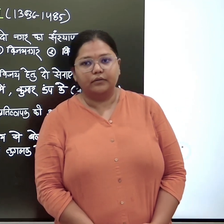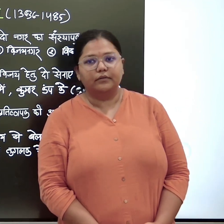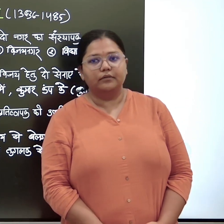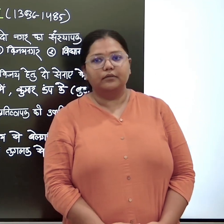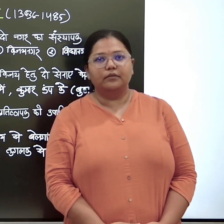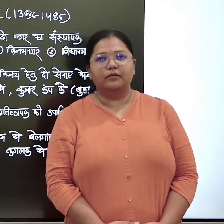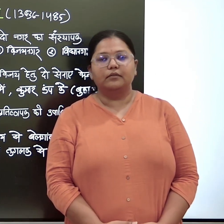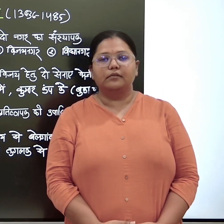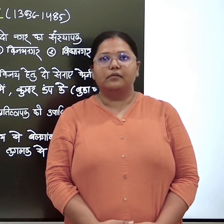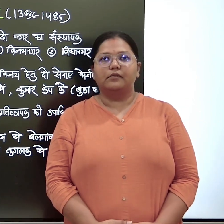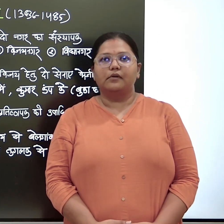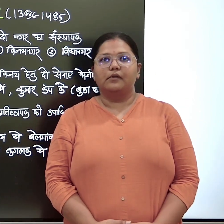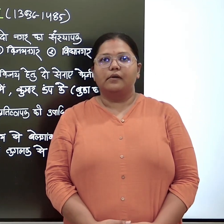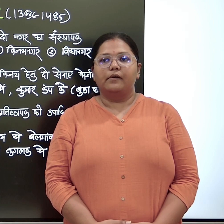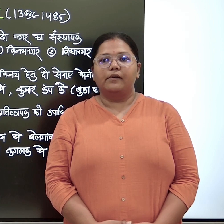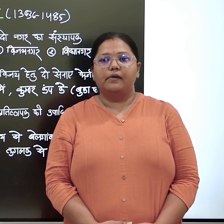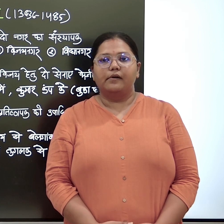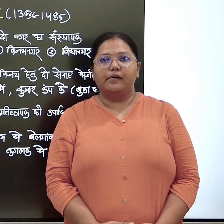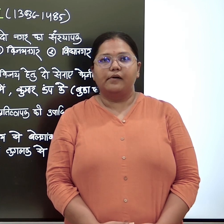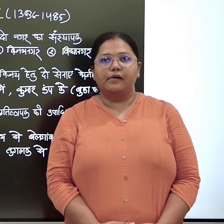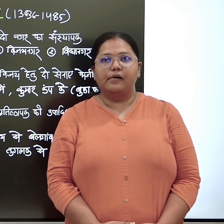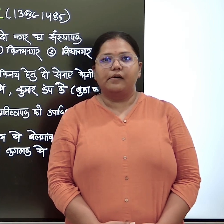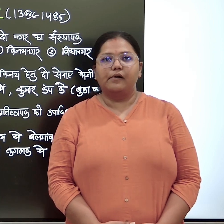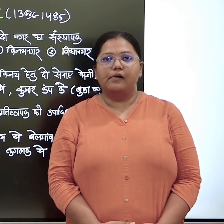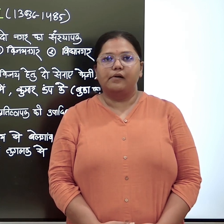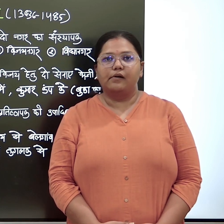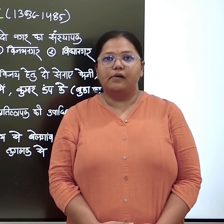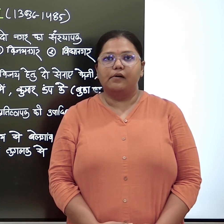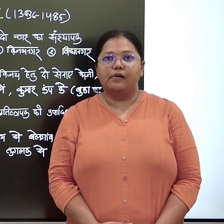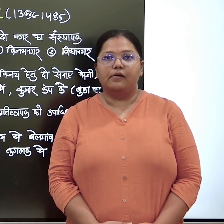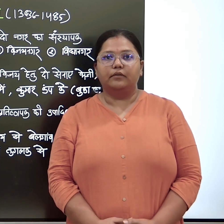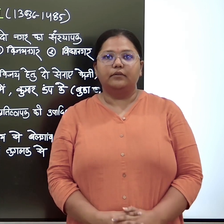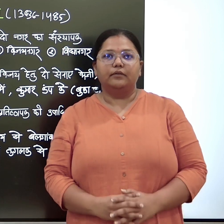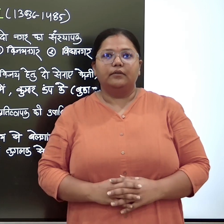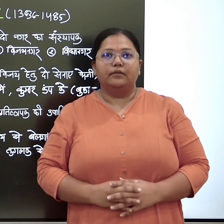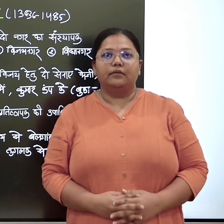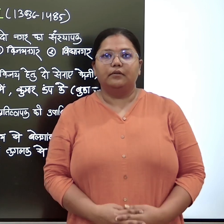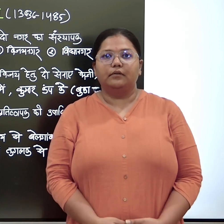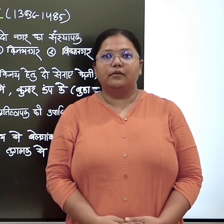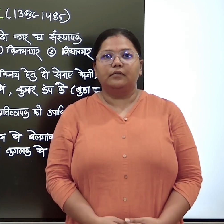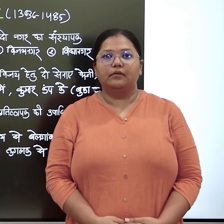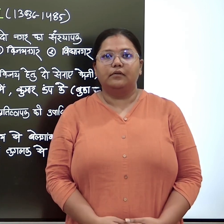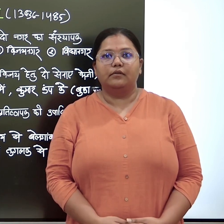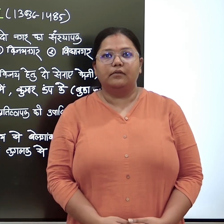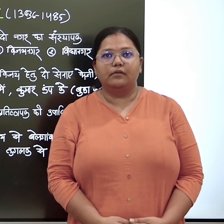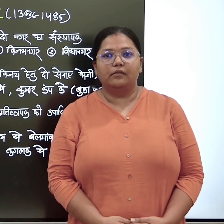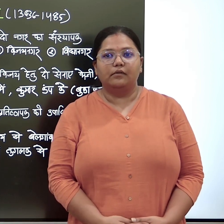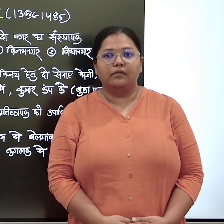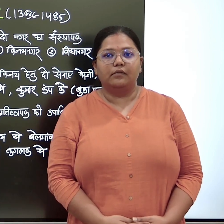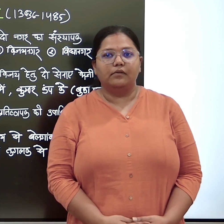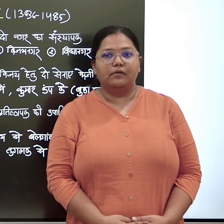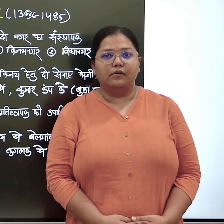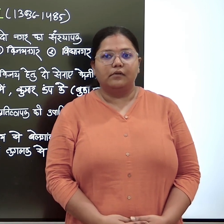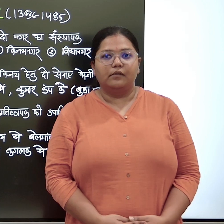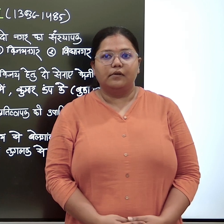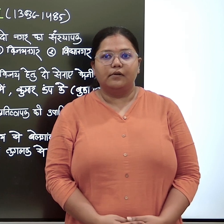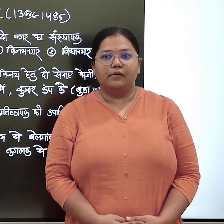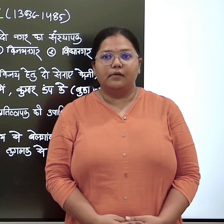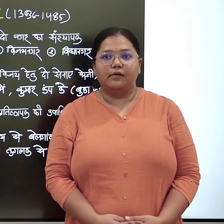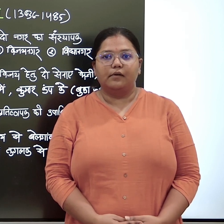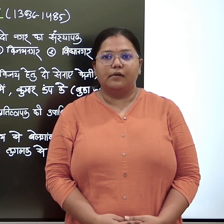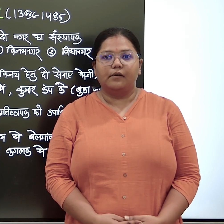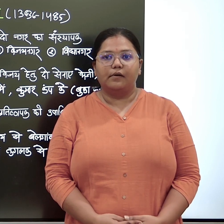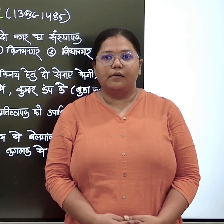नाम चेंज हो गए होंगे, तो ये जानना आपका ज़रूरी है कि जो जो राज्य के बारे में हम पढ़ रहे हैं उसका है